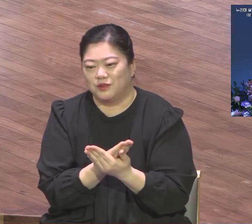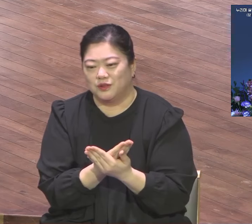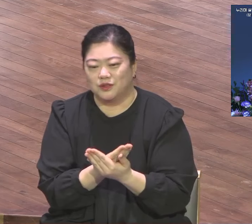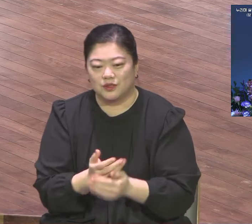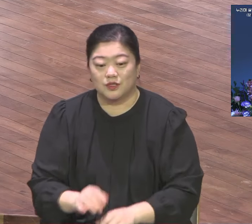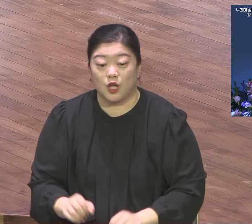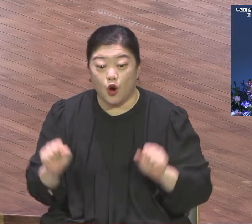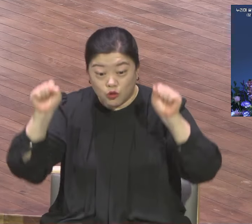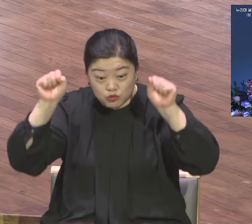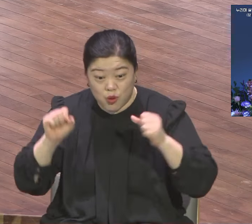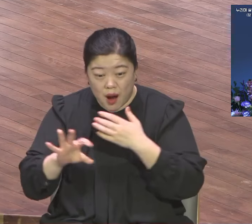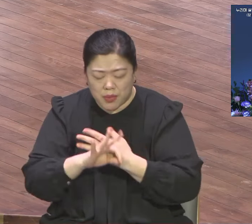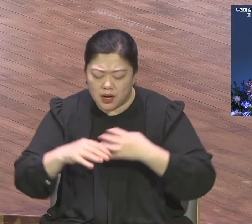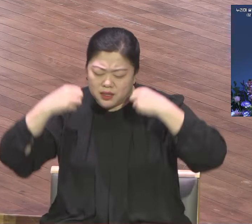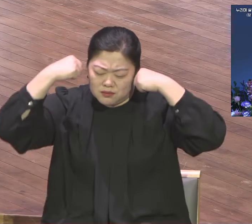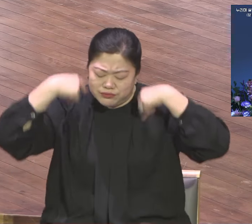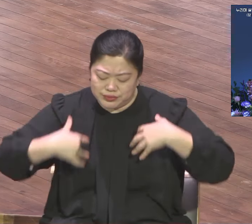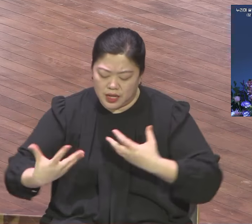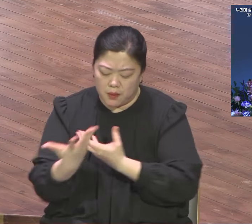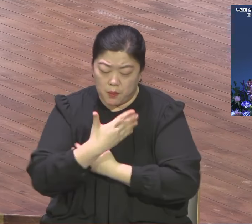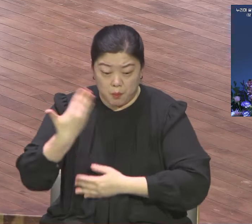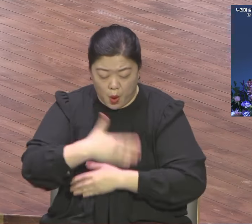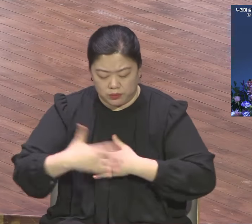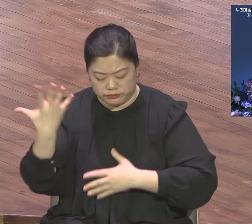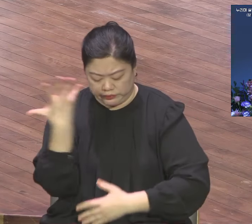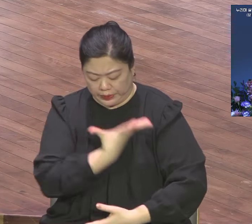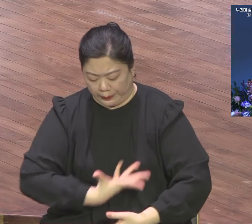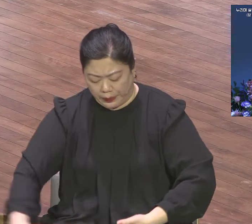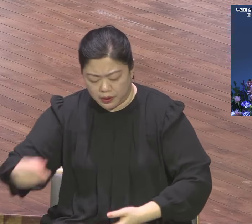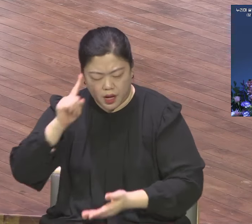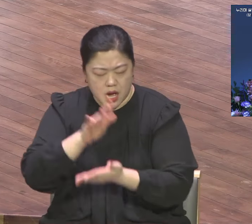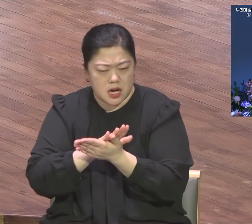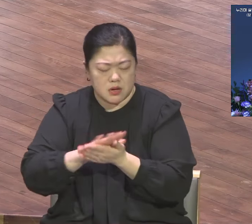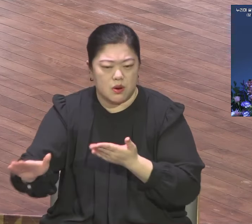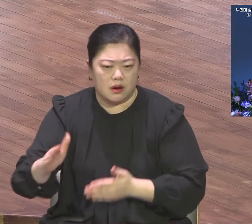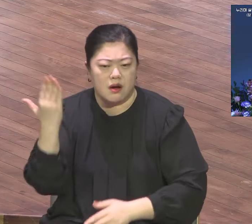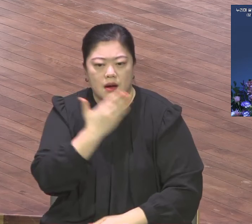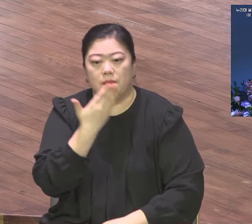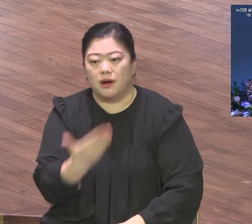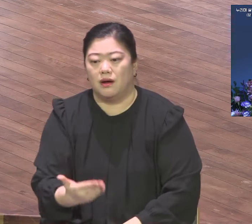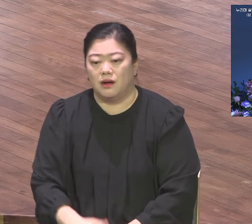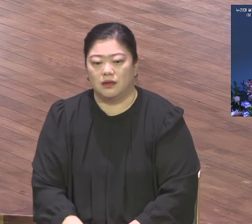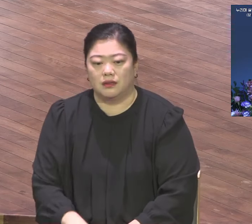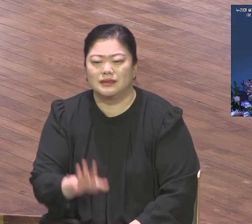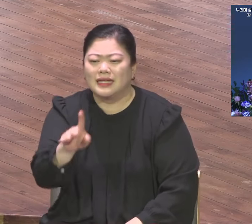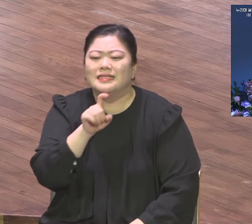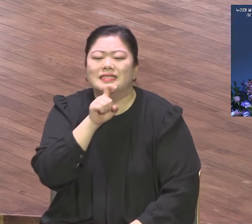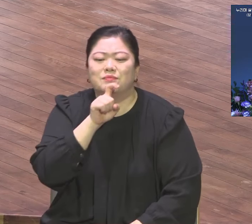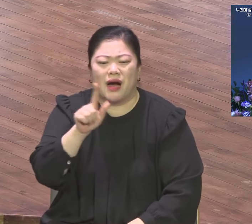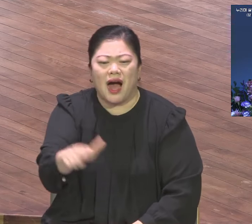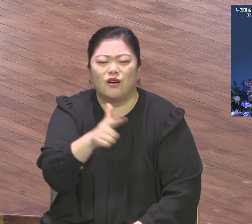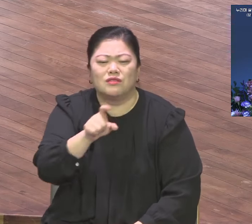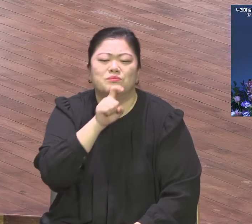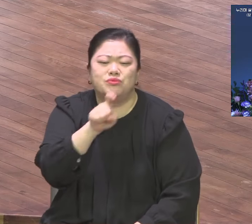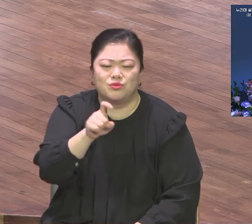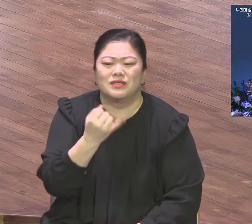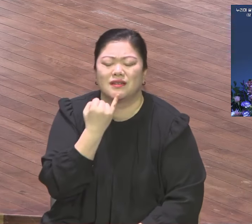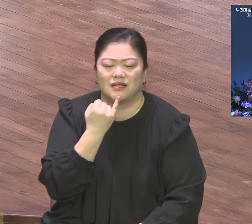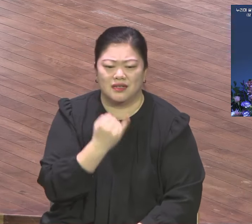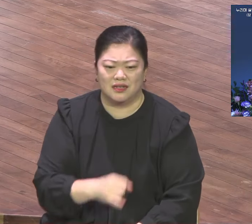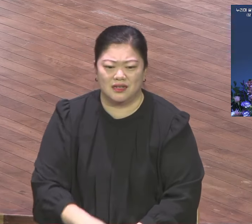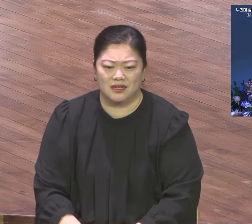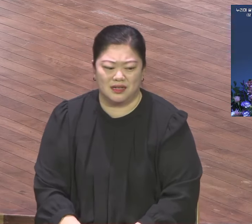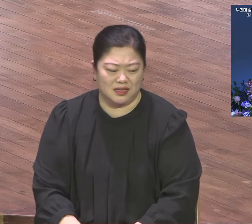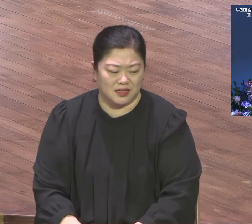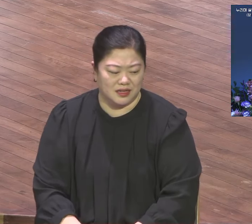노폐물도 그렇게 여러분 10분만 뛰어보세요. 땀 쫙 나면 자전거 10분만 타보세요. 금방 땀 납니다. 15분만